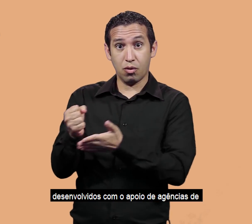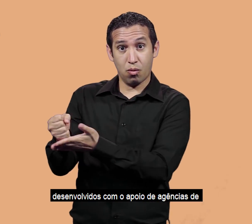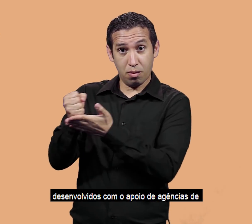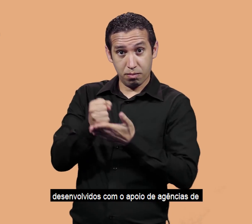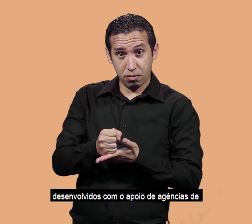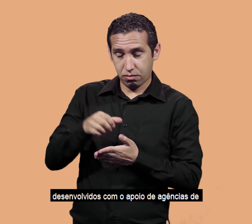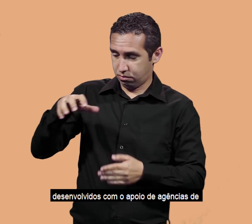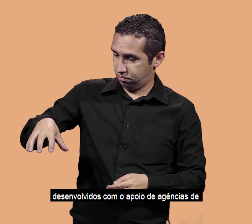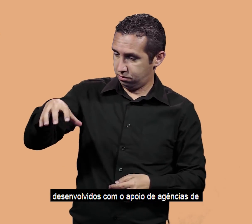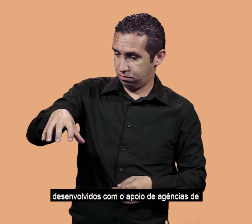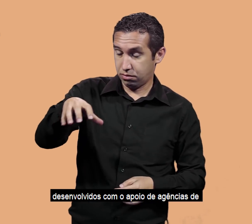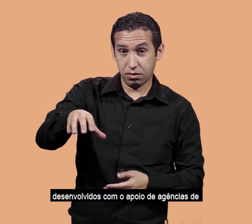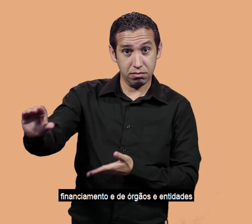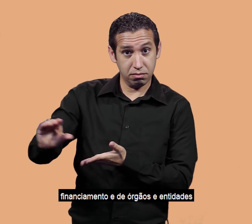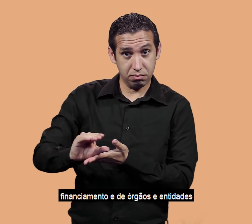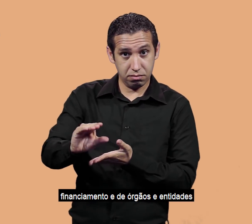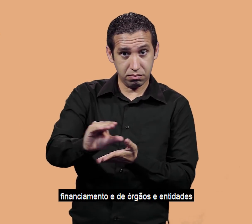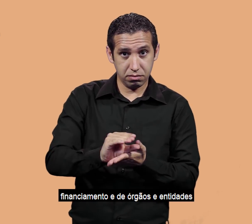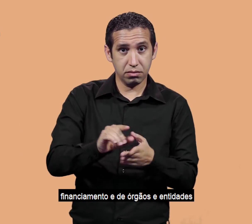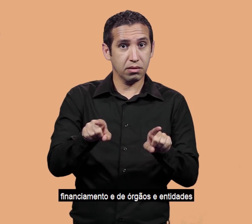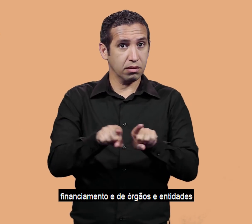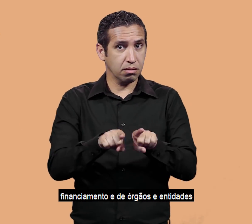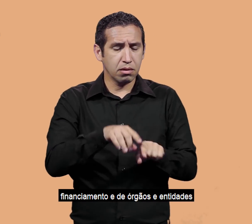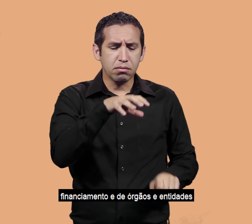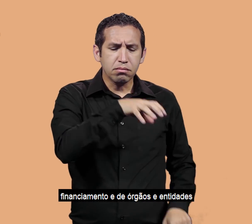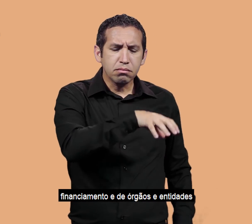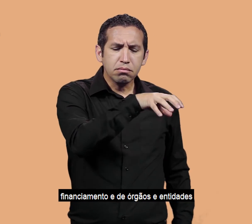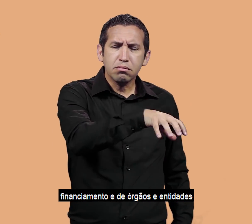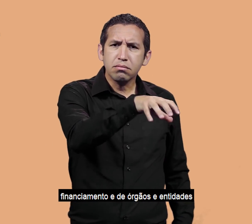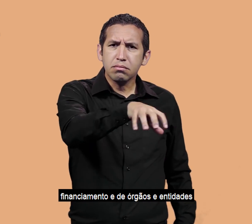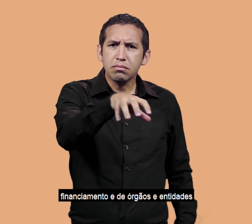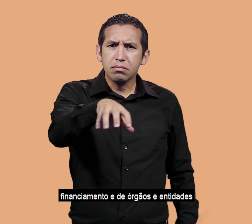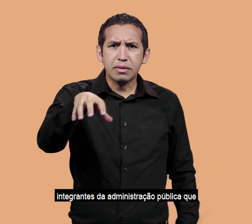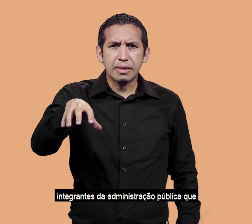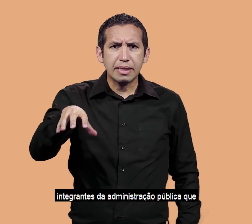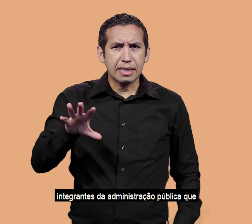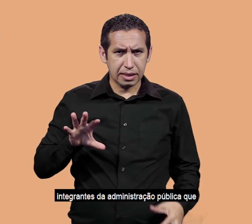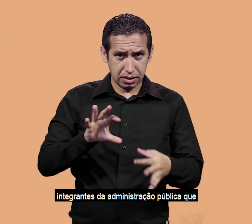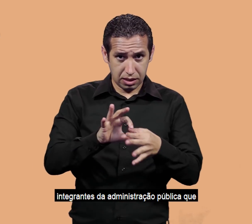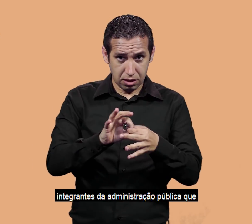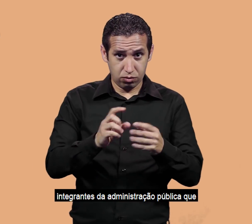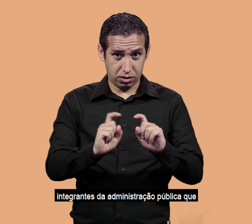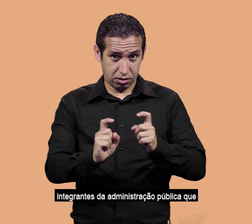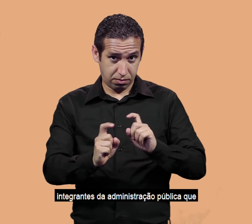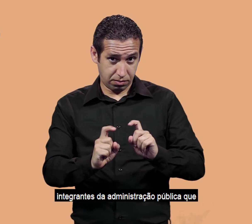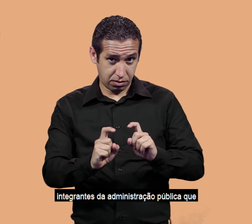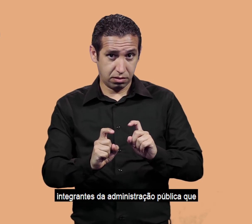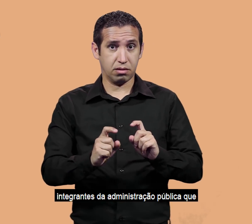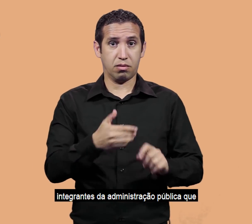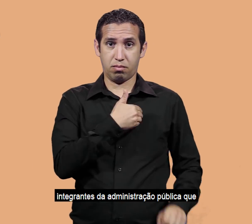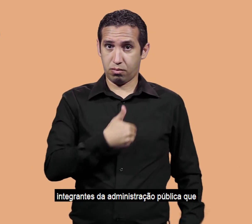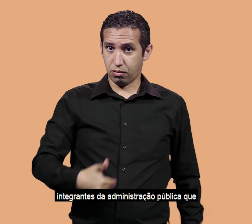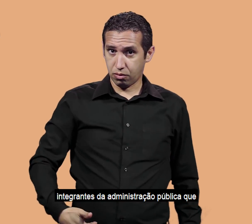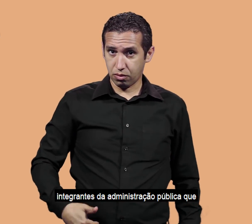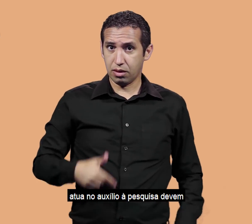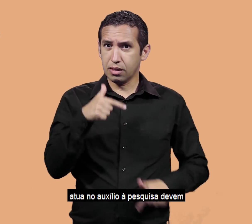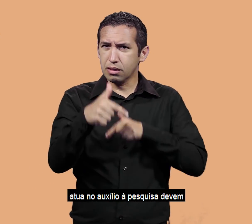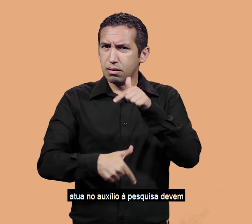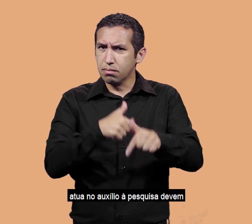o apoio de agências de financiamento e de órgãos e entidades integrantes da administração pública que atua no auxílio